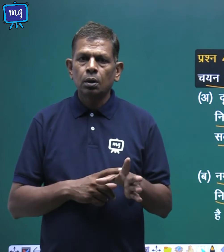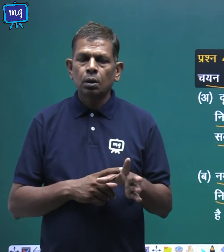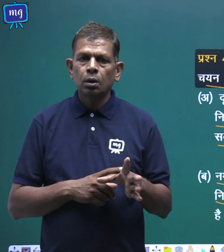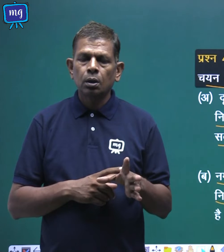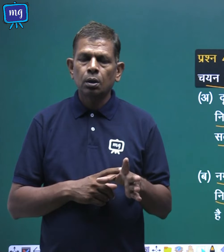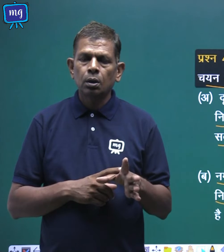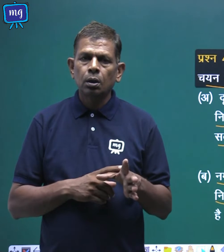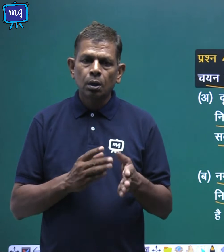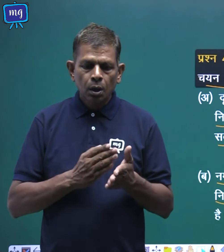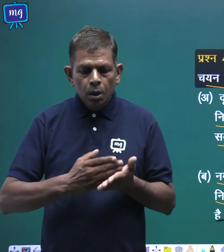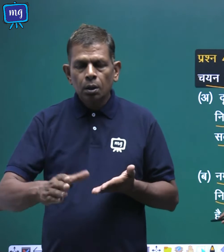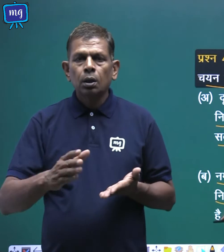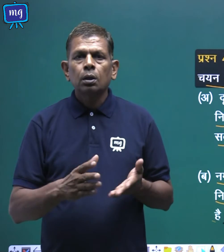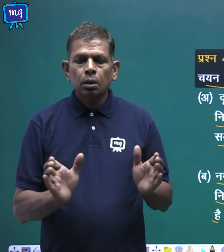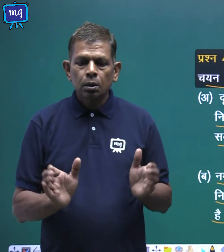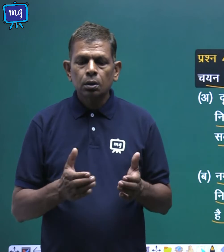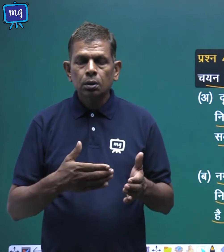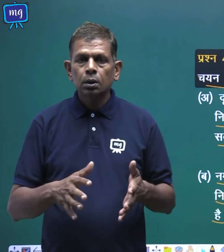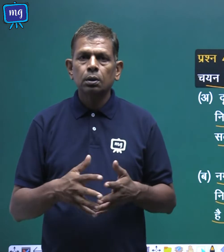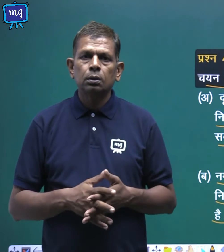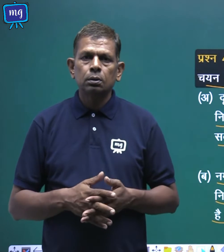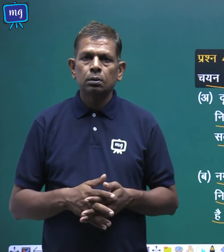पृथक कर सकते हैं।